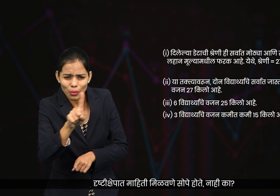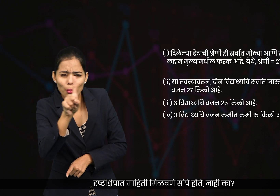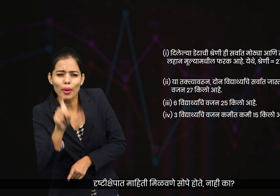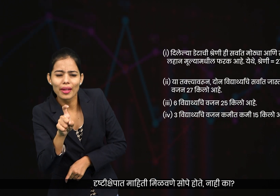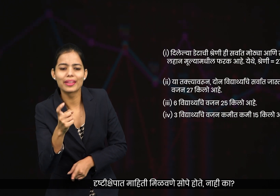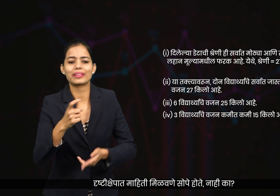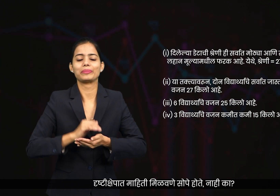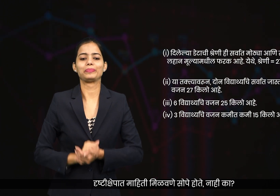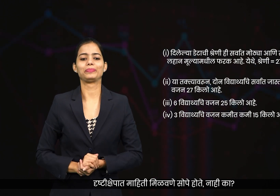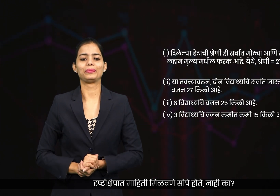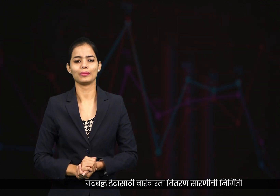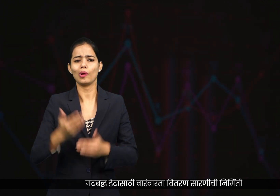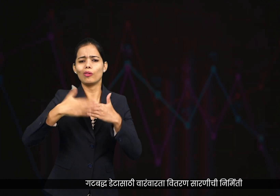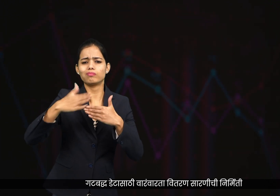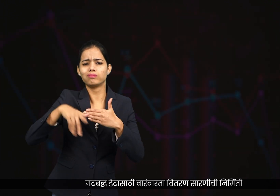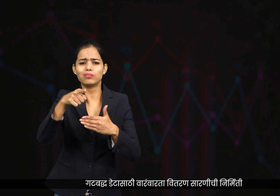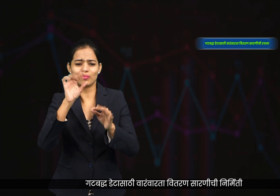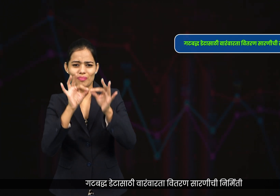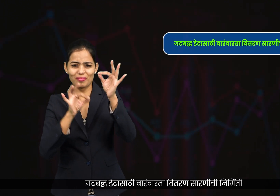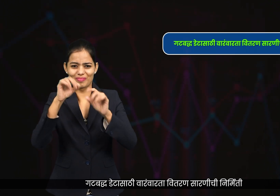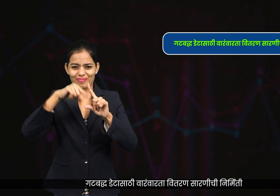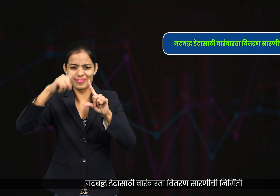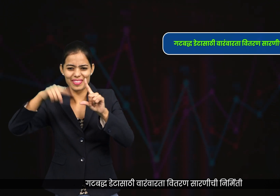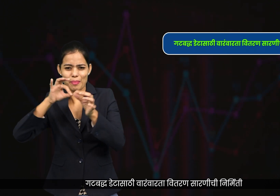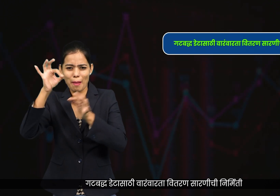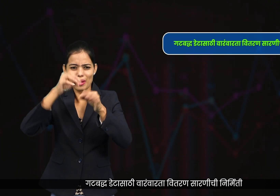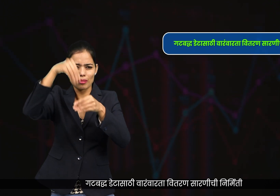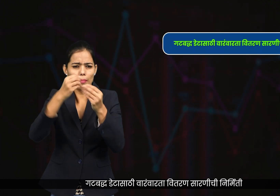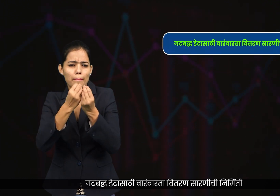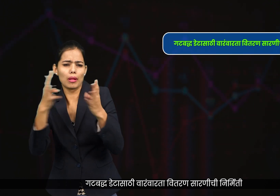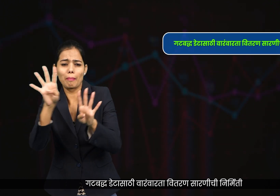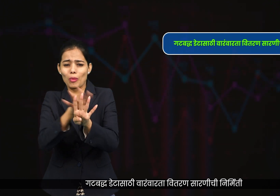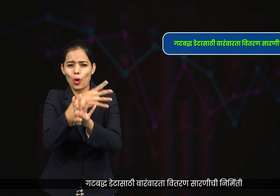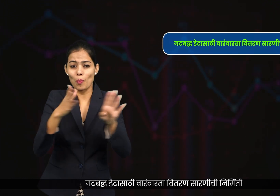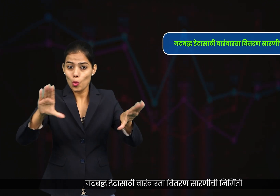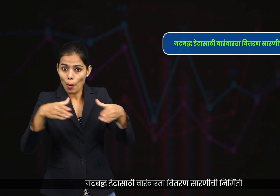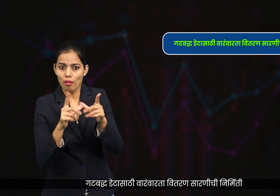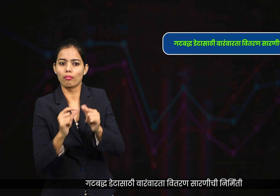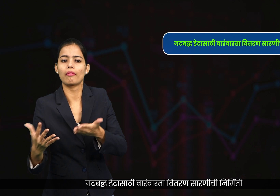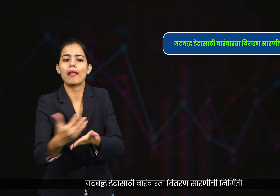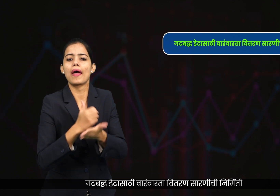का? गटबद्ध डेटासाठी वारंवारता वितरण सारणीची निर्मिती.